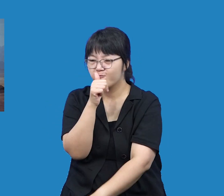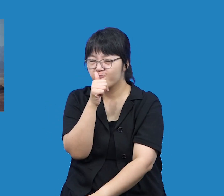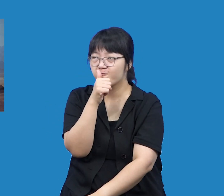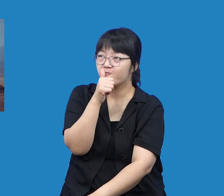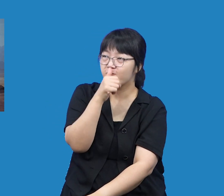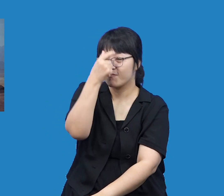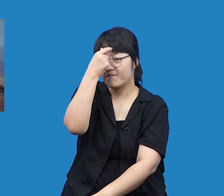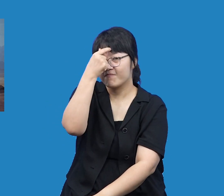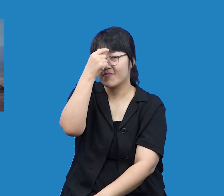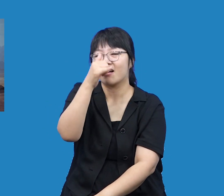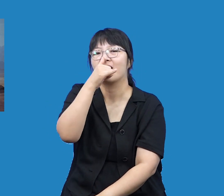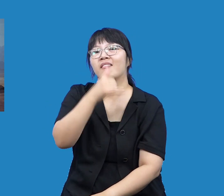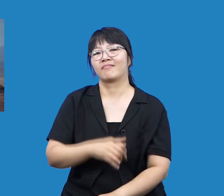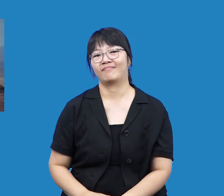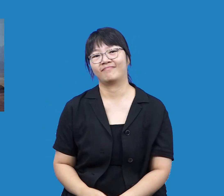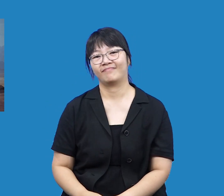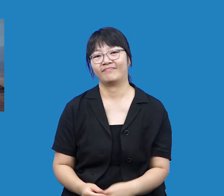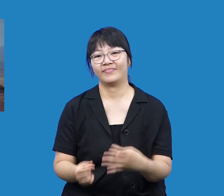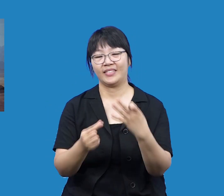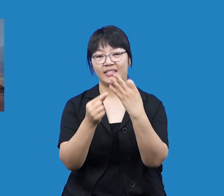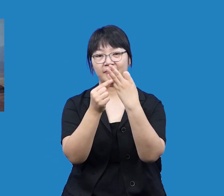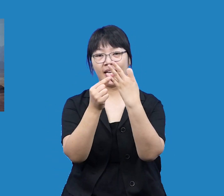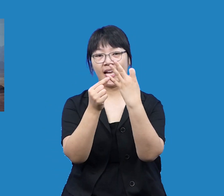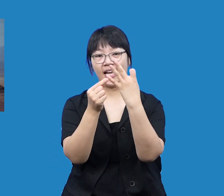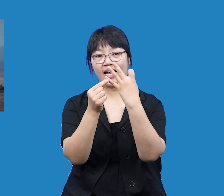자, 14절에 보면